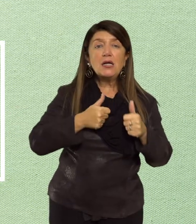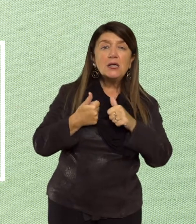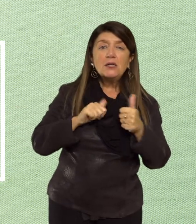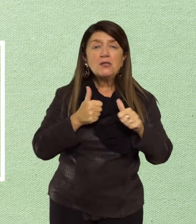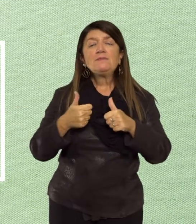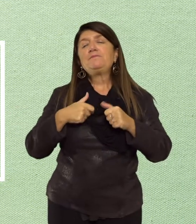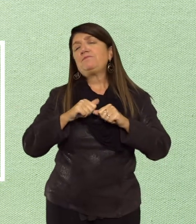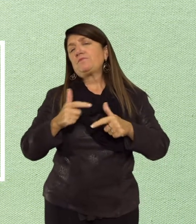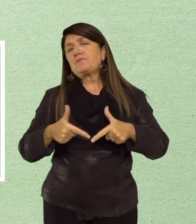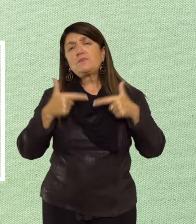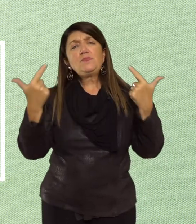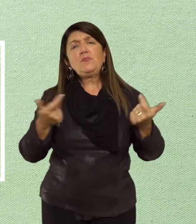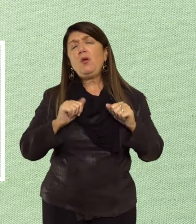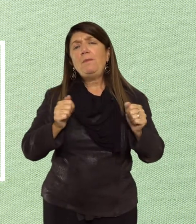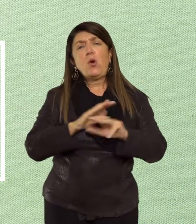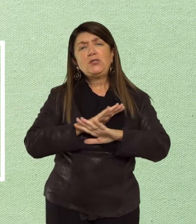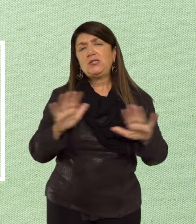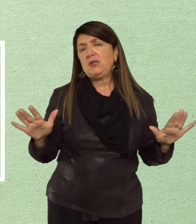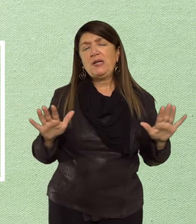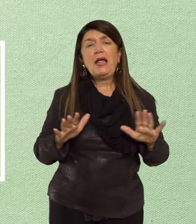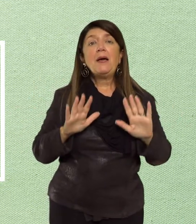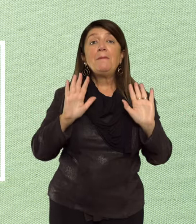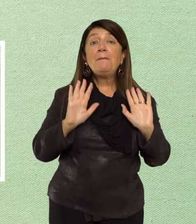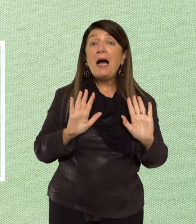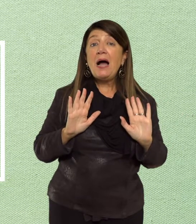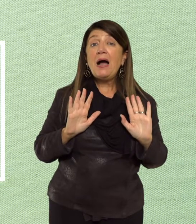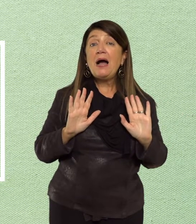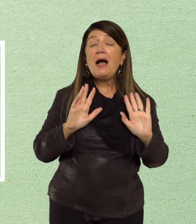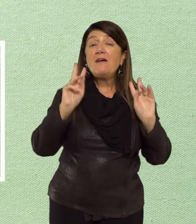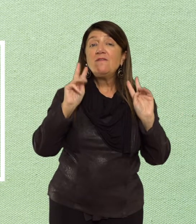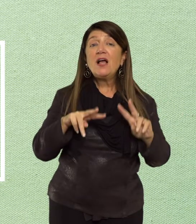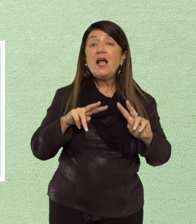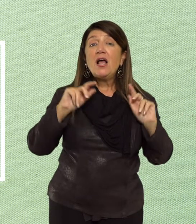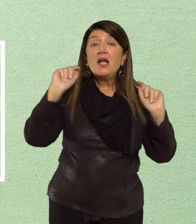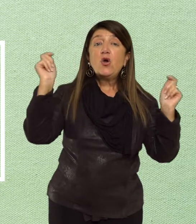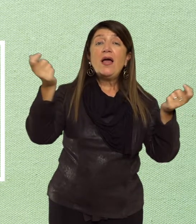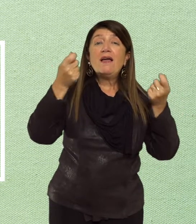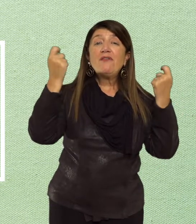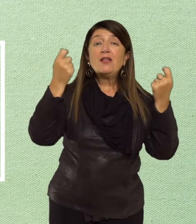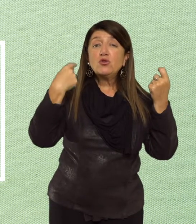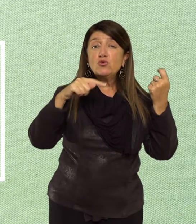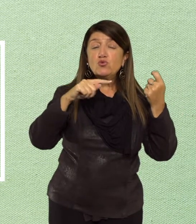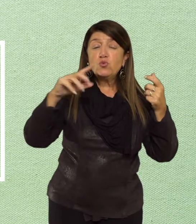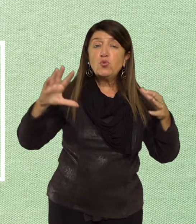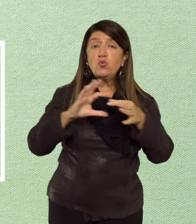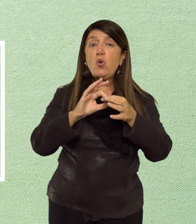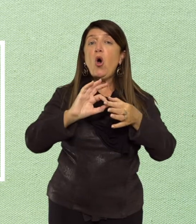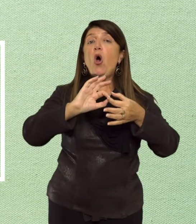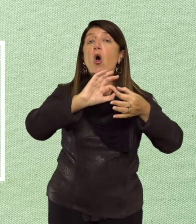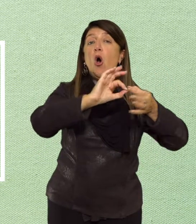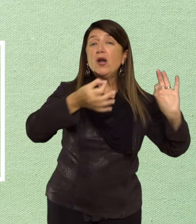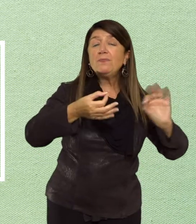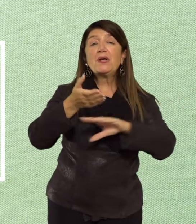troppo, impossibile anche da tenere la forma. In realtà l'evento olimpico è l'unico evento in cui il mondo olimpico e il mondo